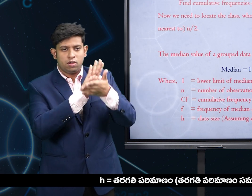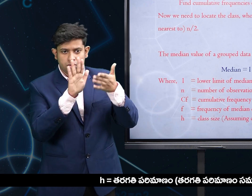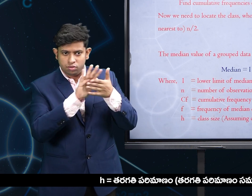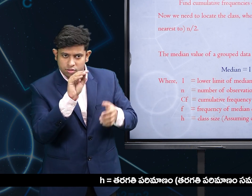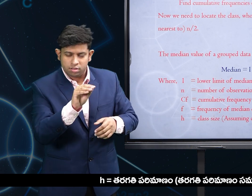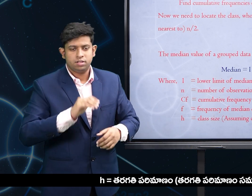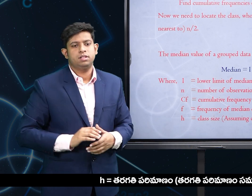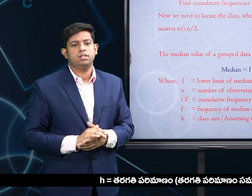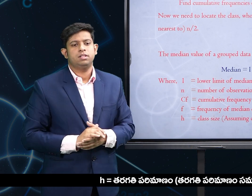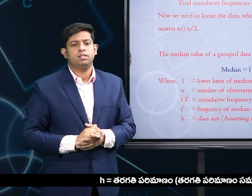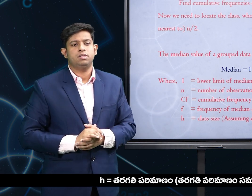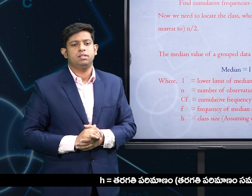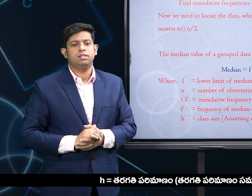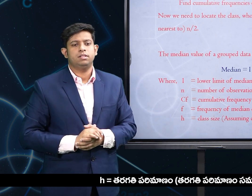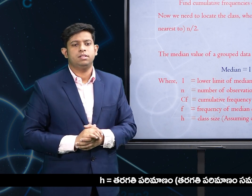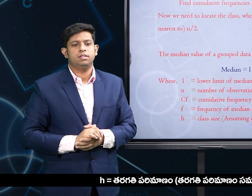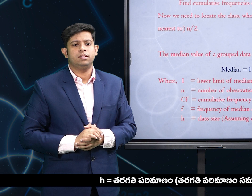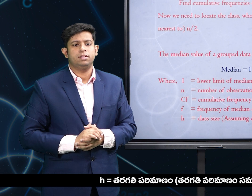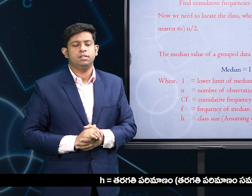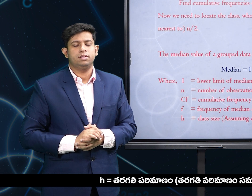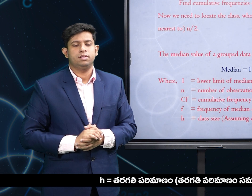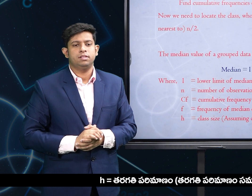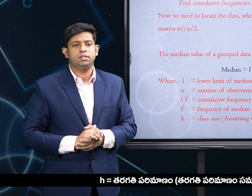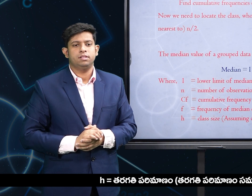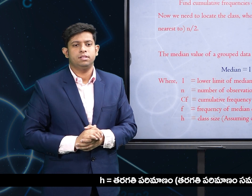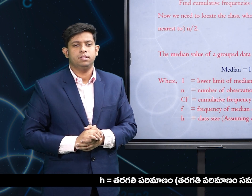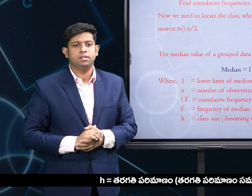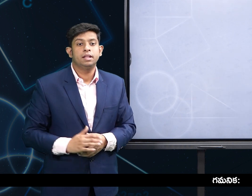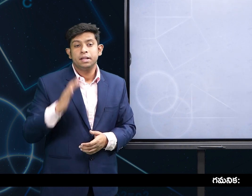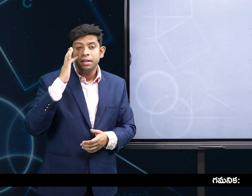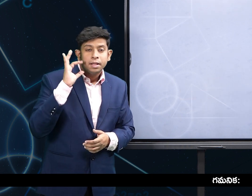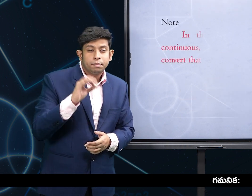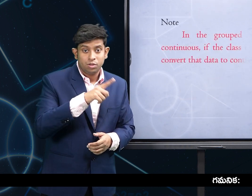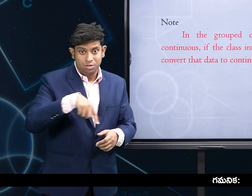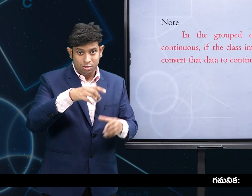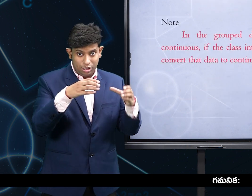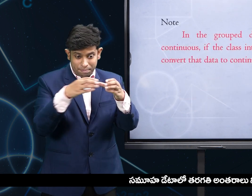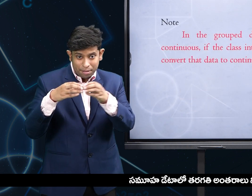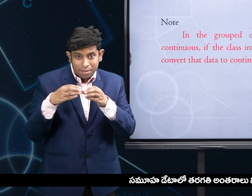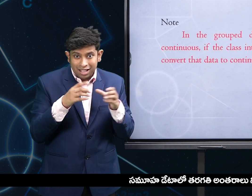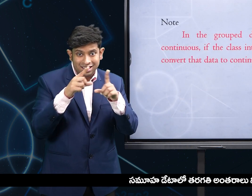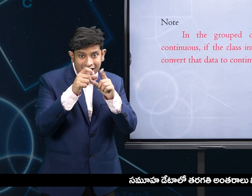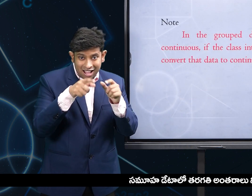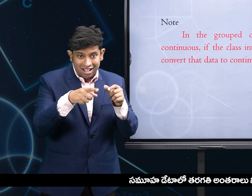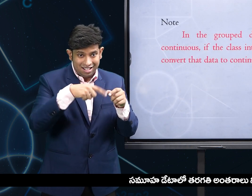పరిమాణం. తరగతి పరిమాణం సమానంగా ఉంటుందని ఊహిస్తూ. గమనిక: సమూహ డేటాలో